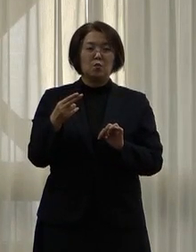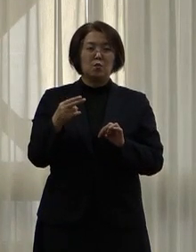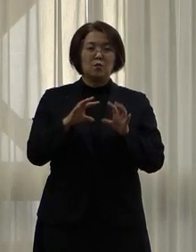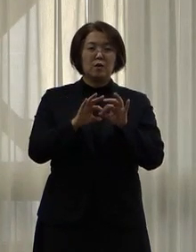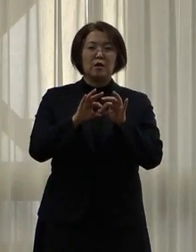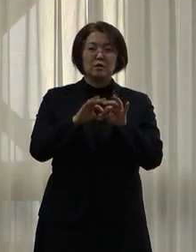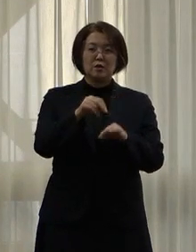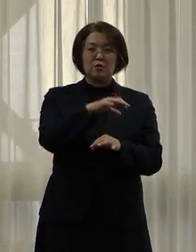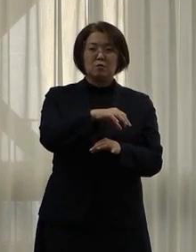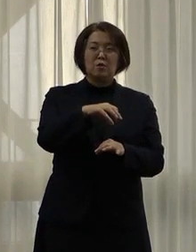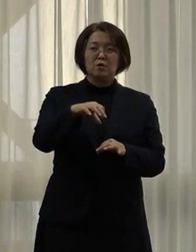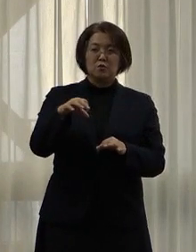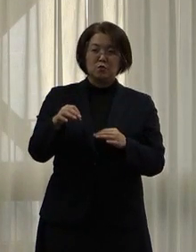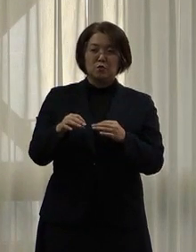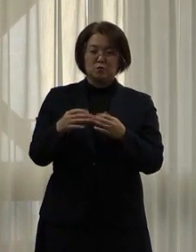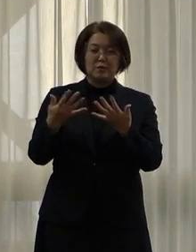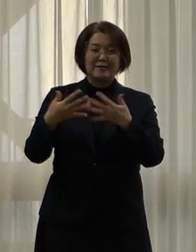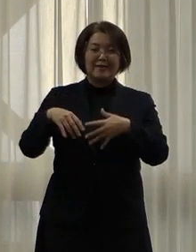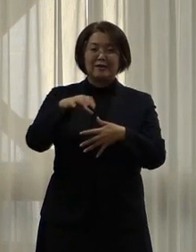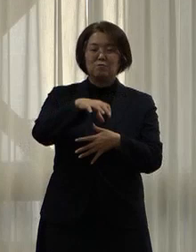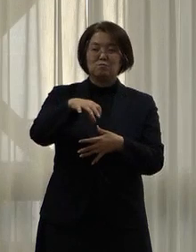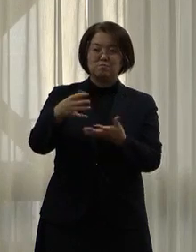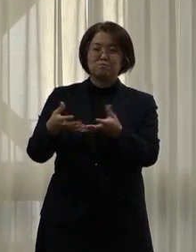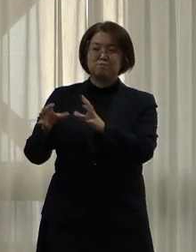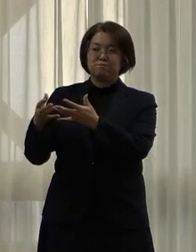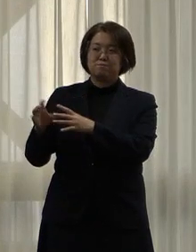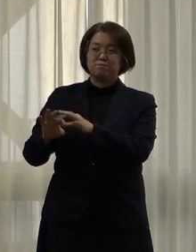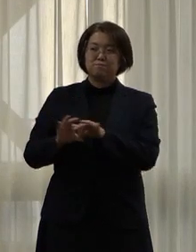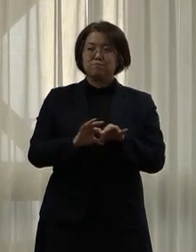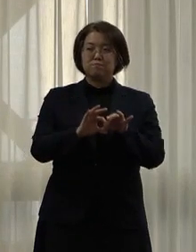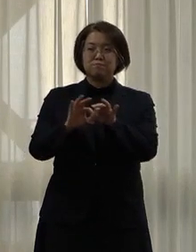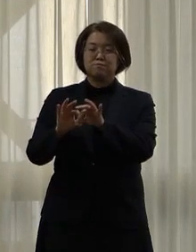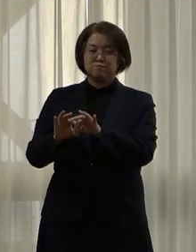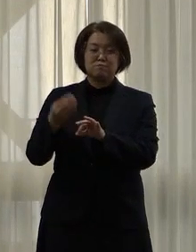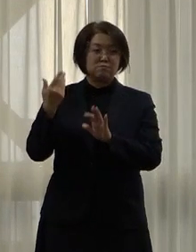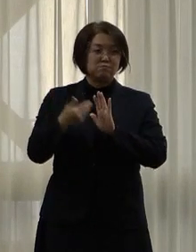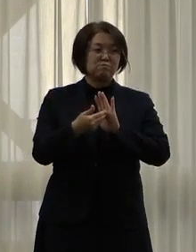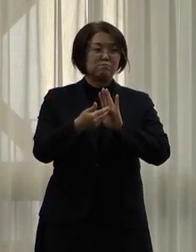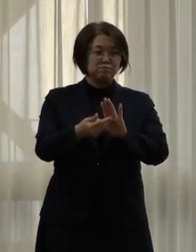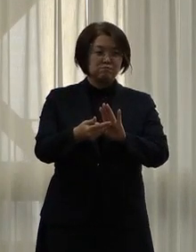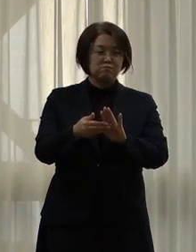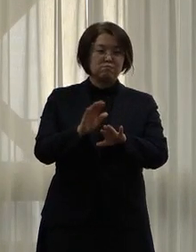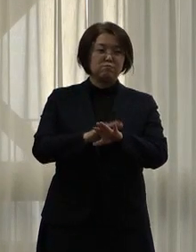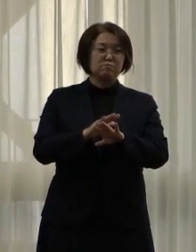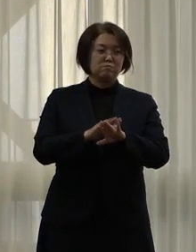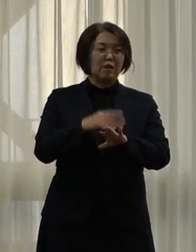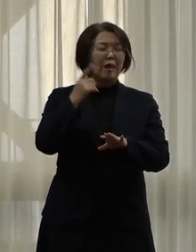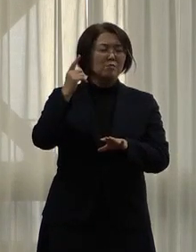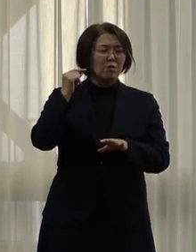関係部門、それから関係機関とも連携をしまして、未然防止対策の徹底、そして